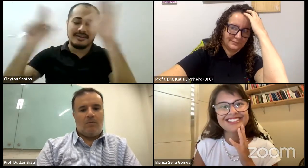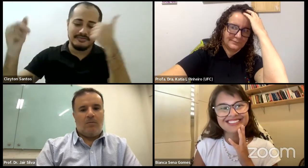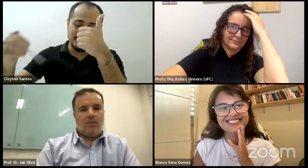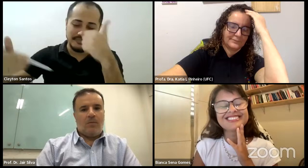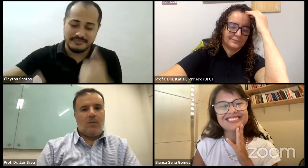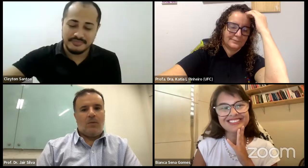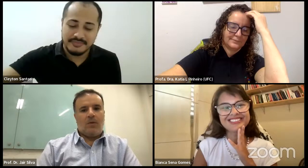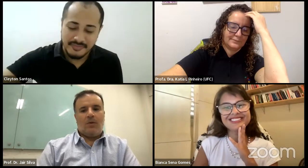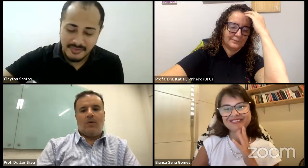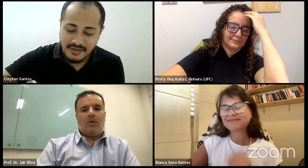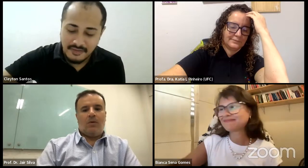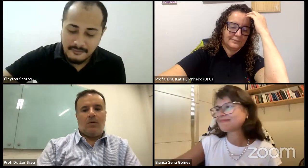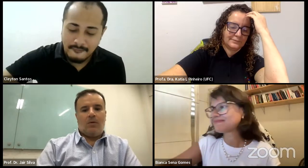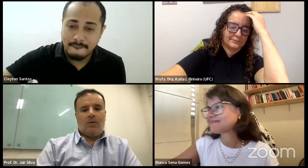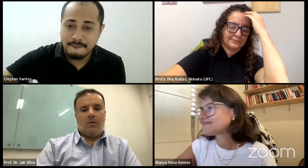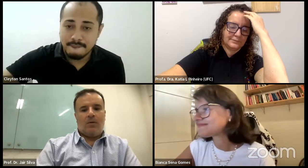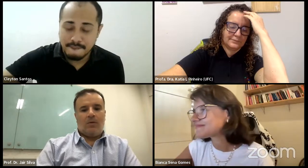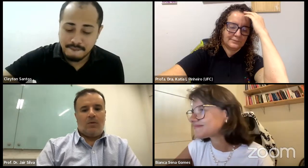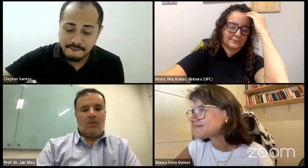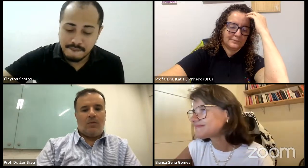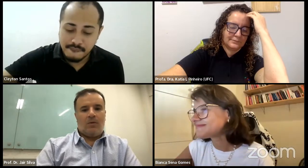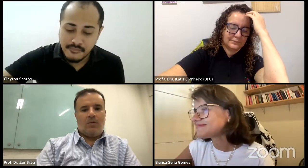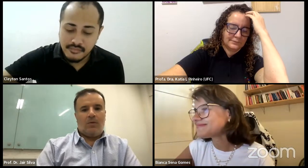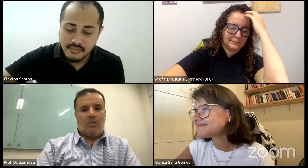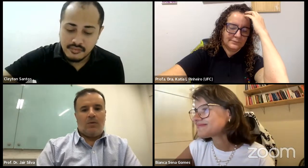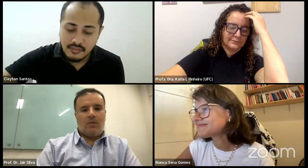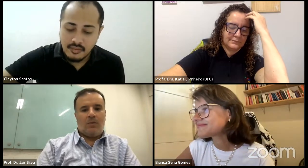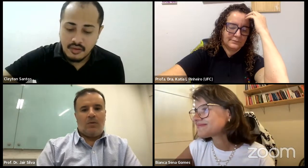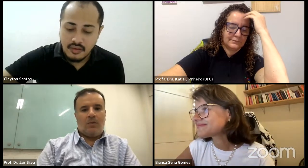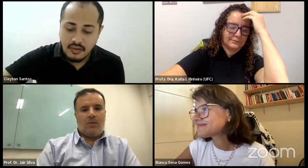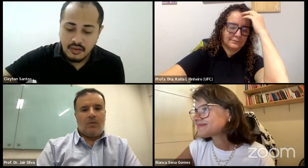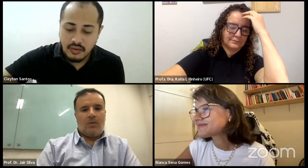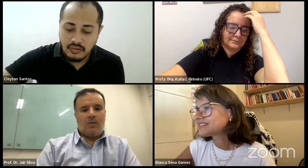claro. Entendi, entendi, entendi perfeitamente.